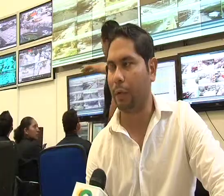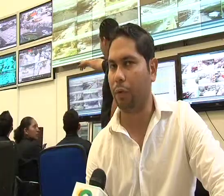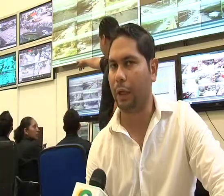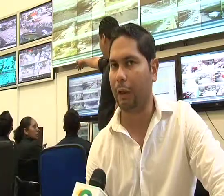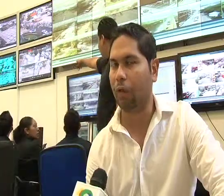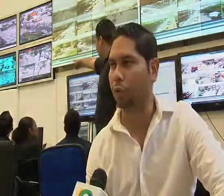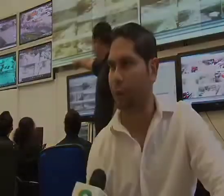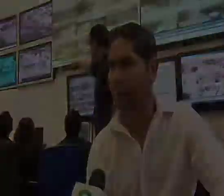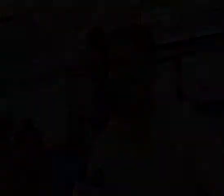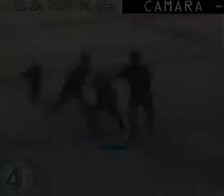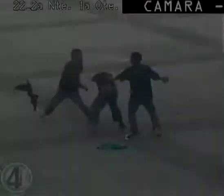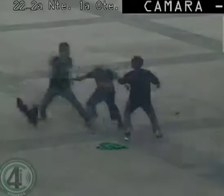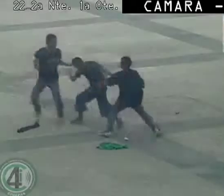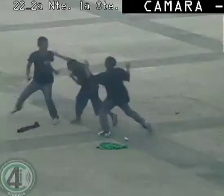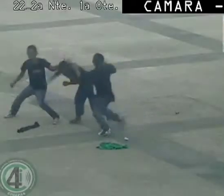alguna conducta.